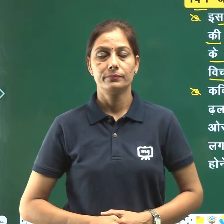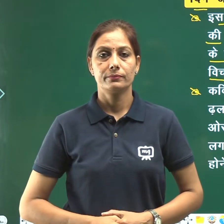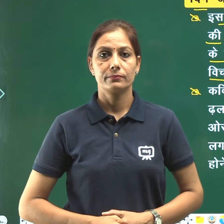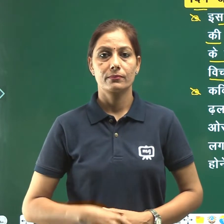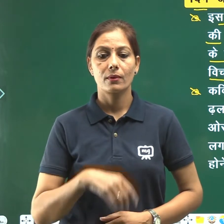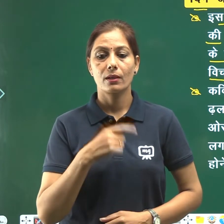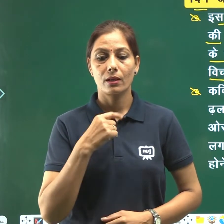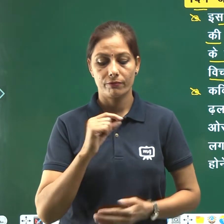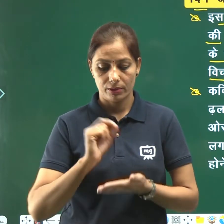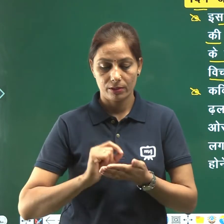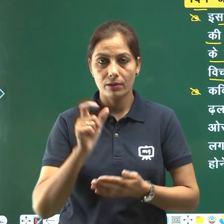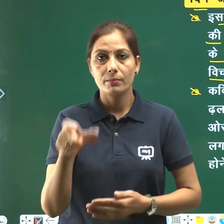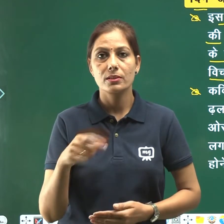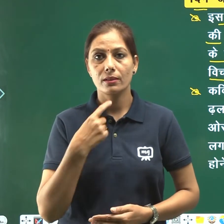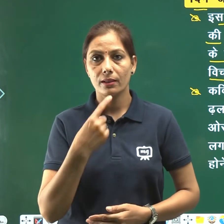कवि कहता है कि